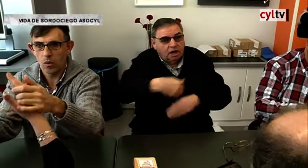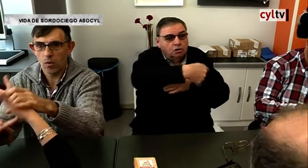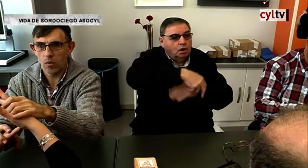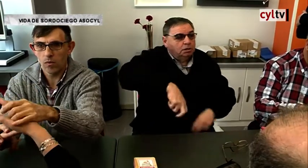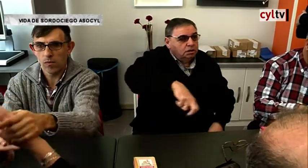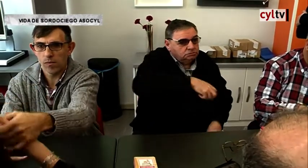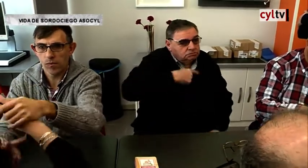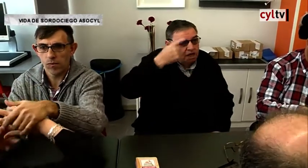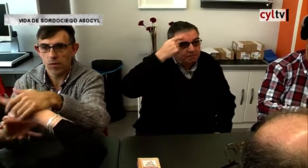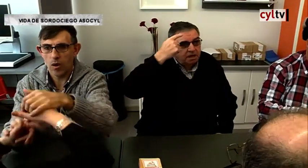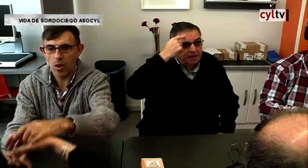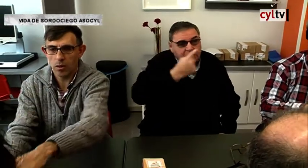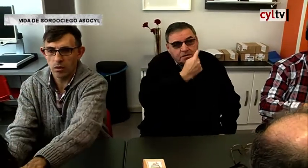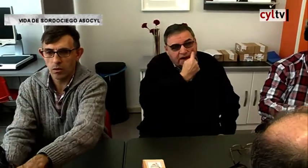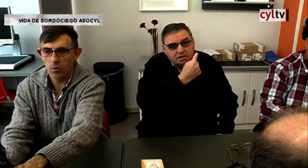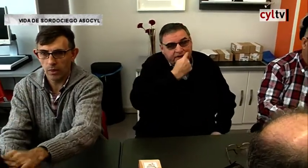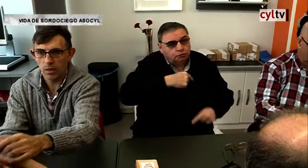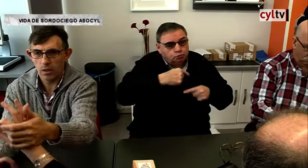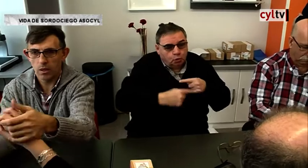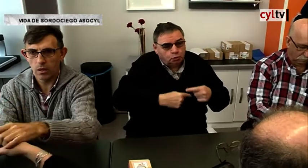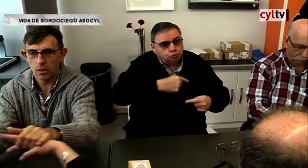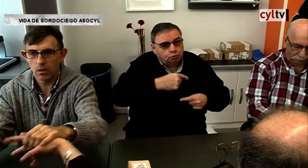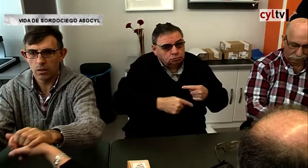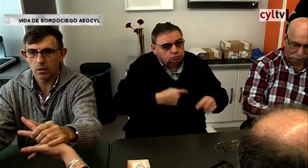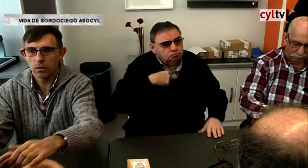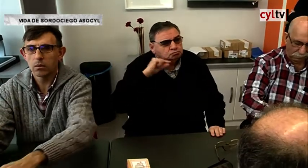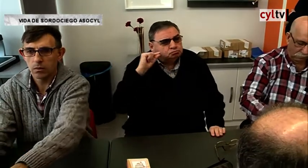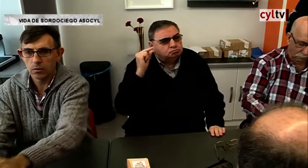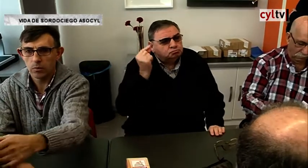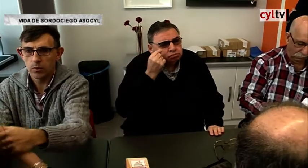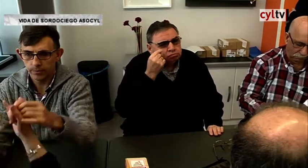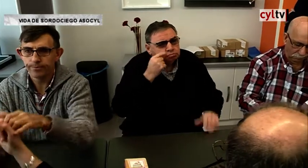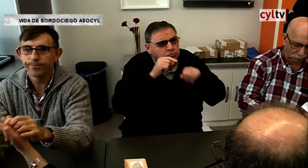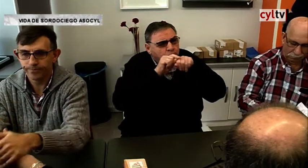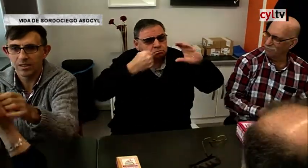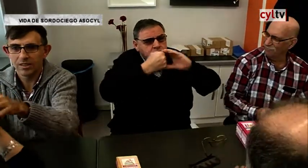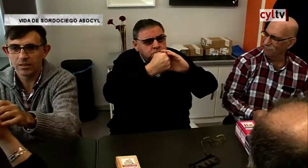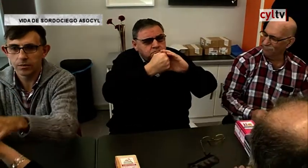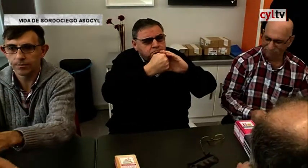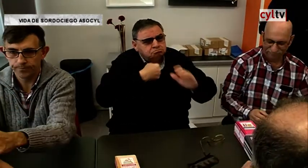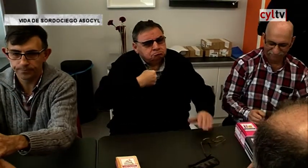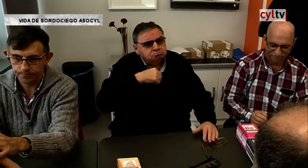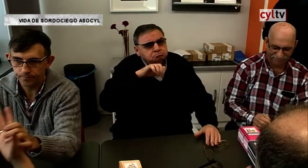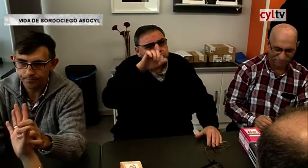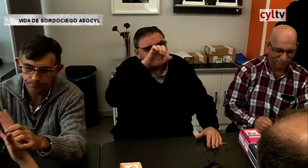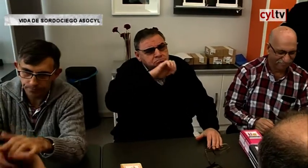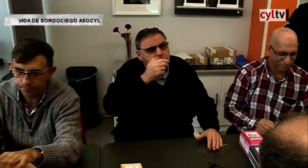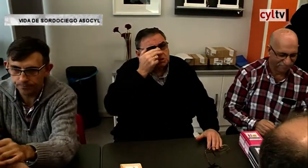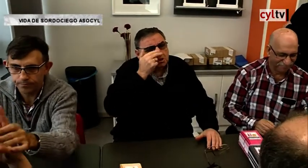no veo bien los subtítulos. En la calle también me encuentro con muchísimos obstáculos en el día a día. Claro, entonces yo hace tiempo sí que oí